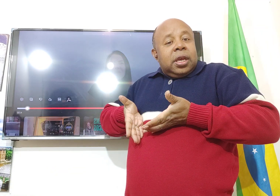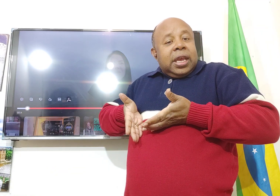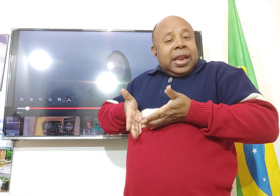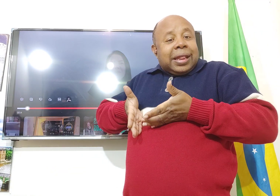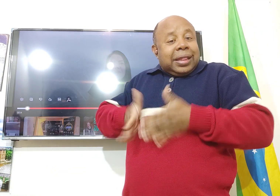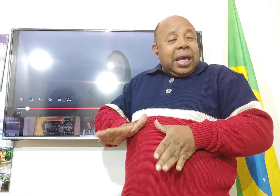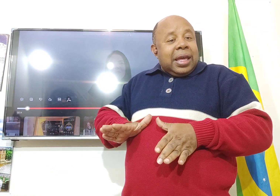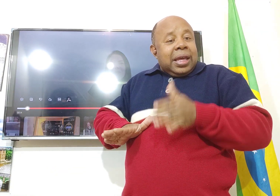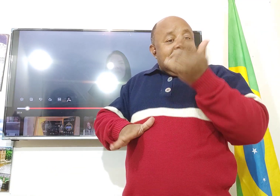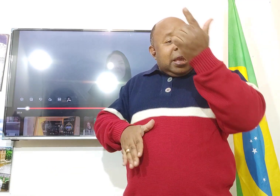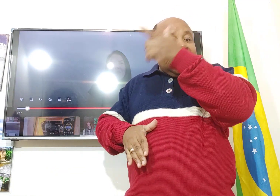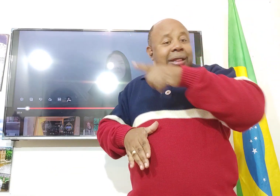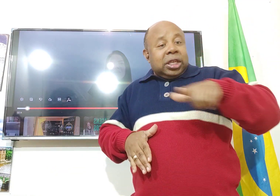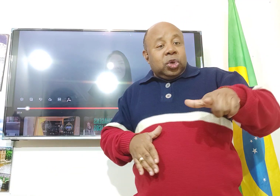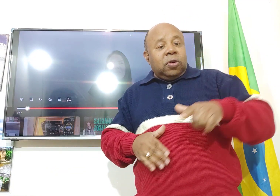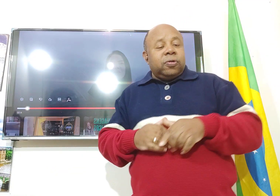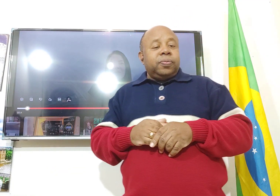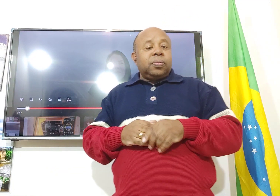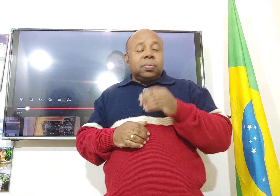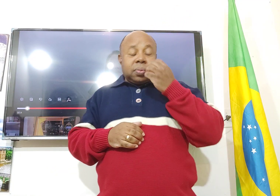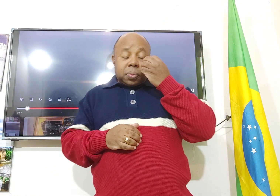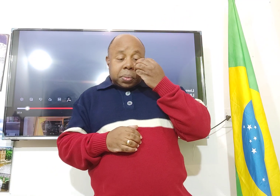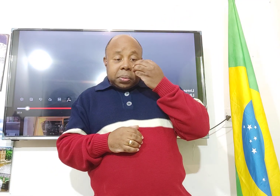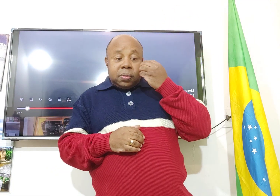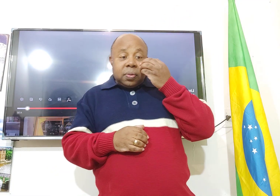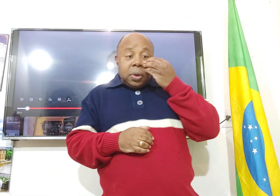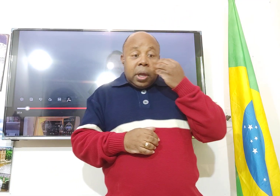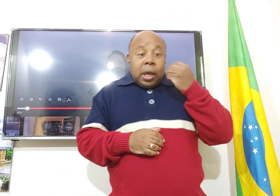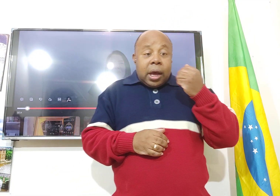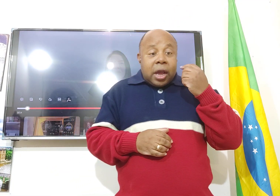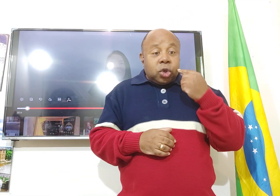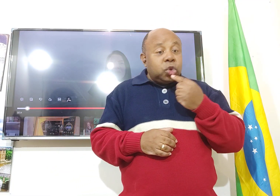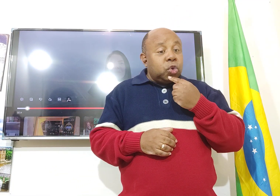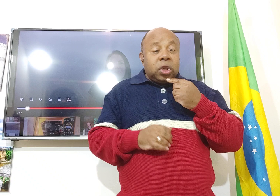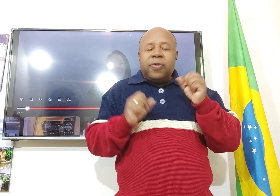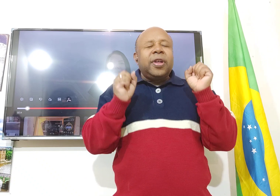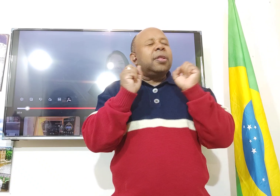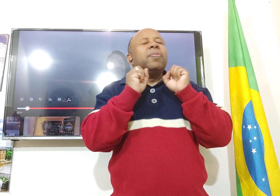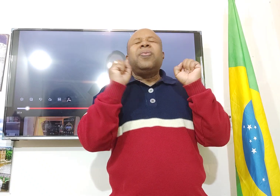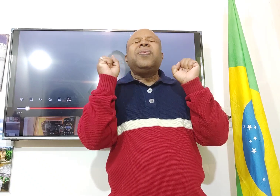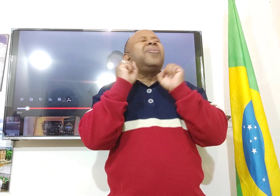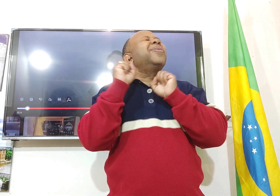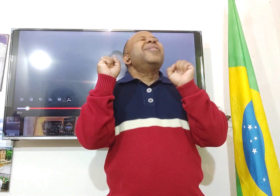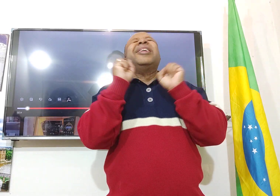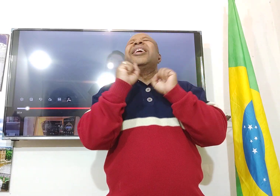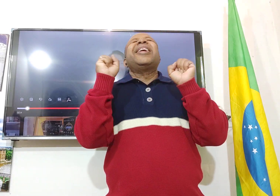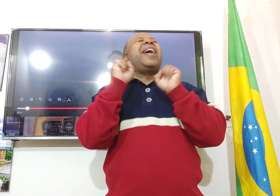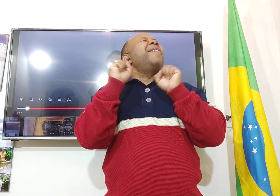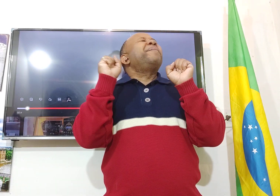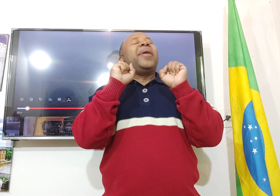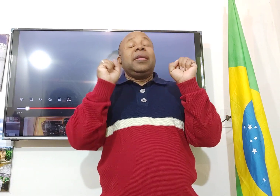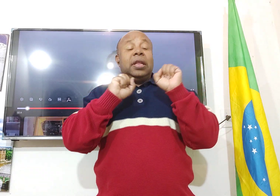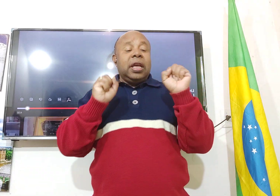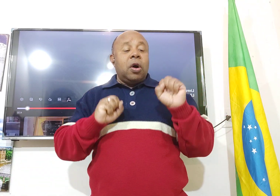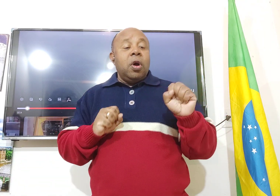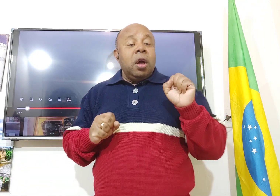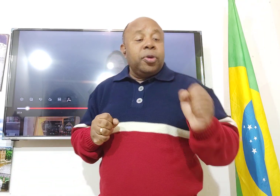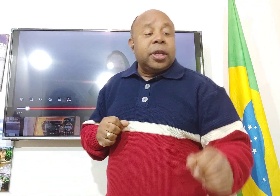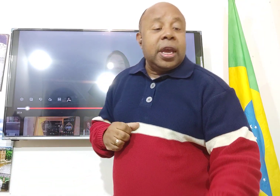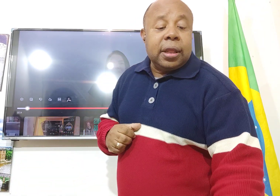E nascer de novo. Aí o surdo fica assim, rapaz, que legal. Porque isso